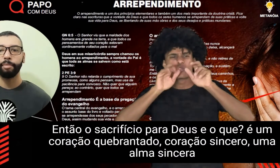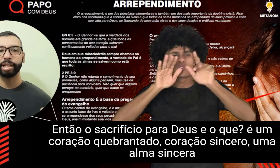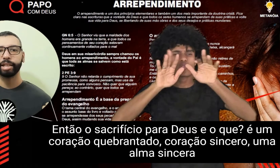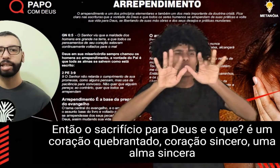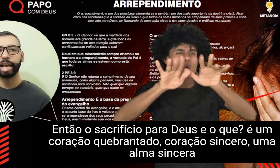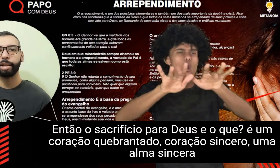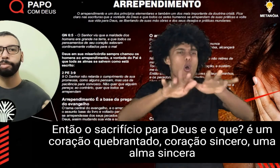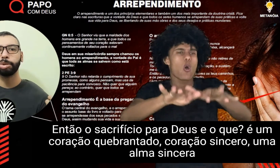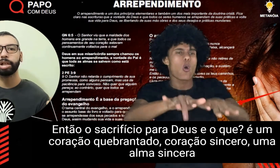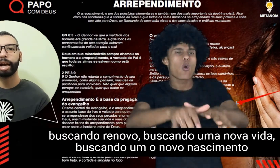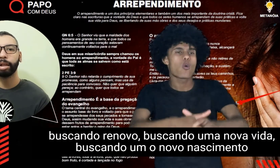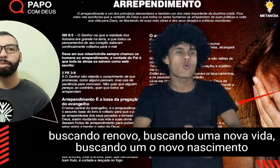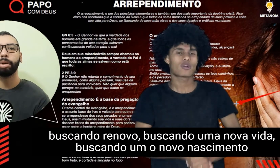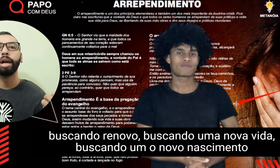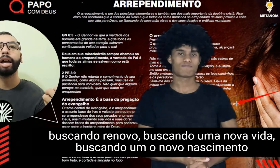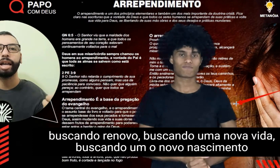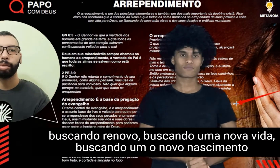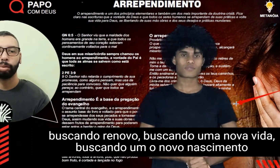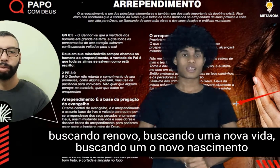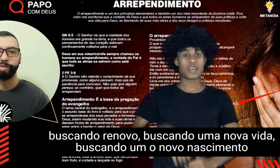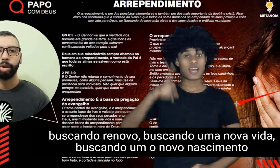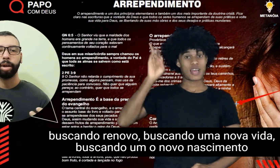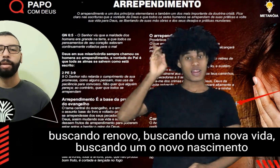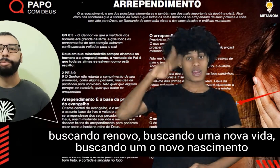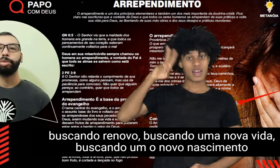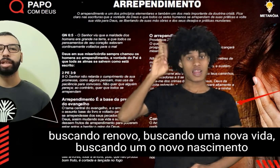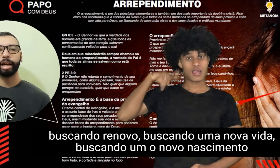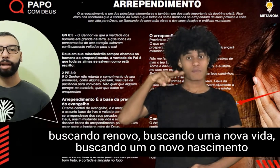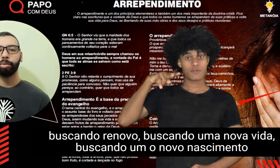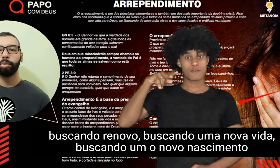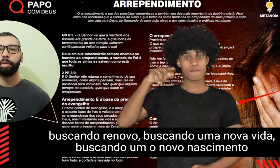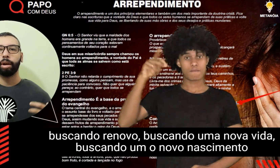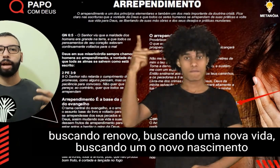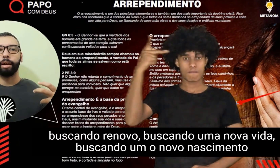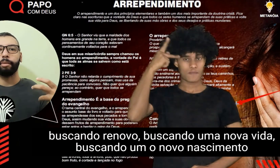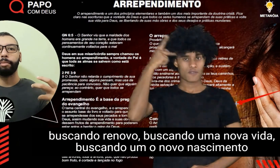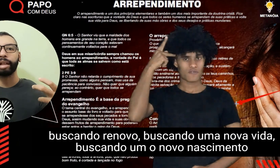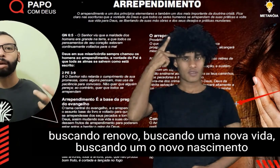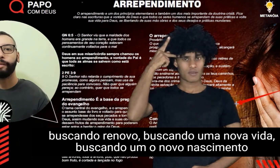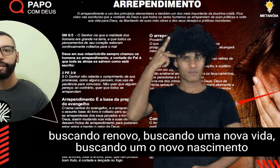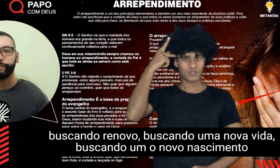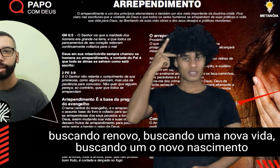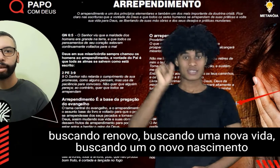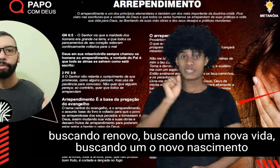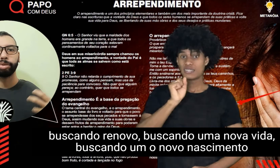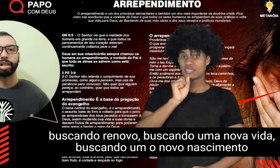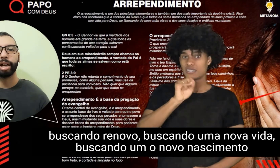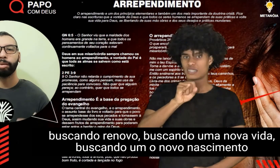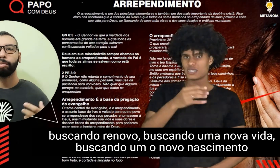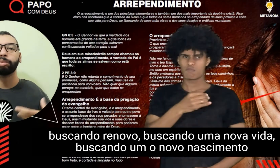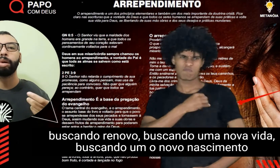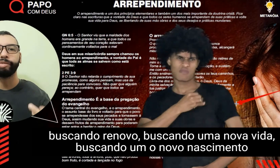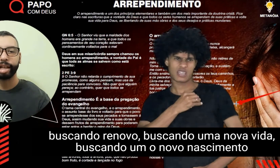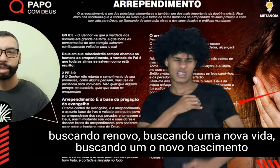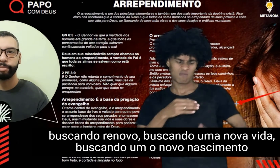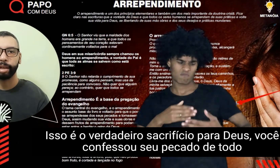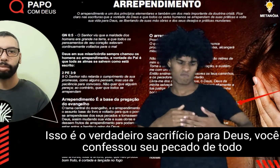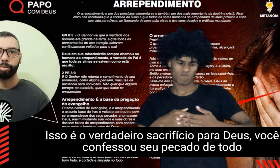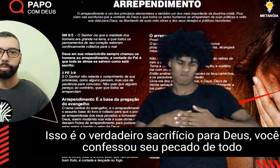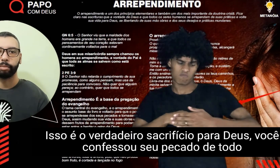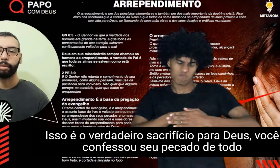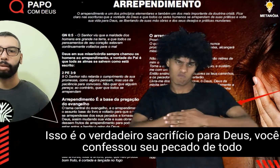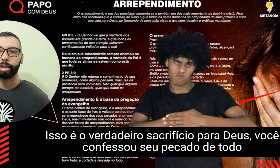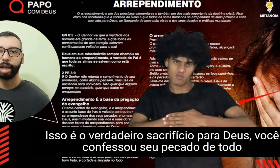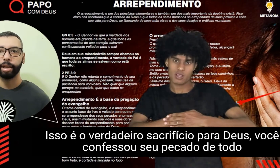uma alma sincera buscando renovo, buscando uma nova vida, buscando um novo